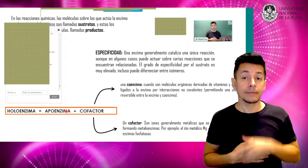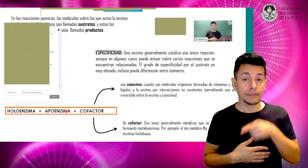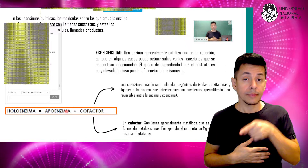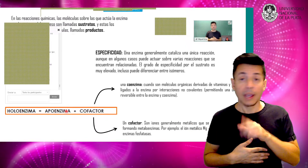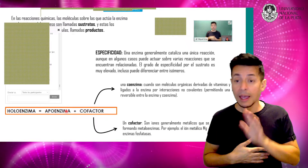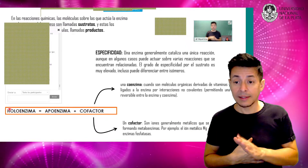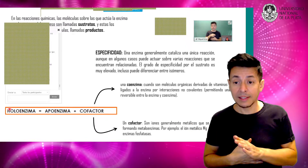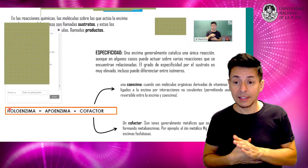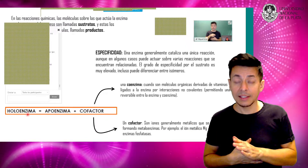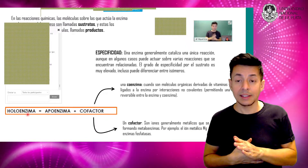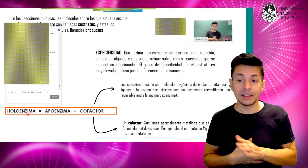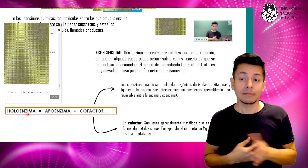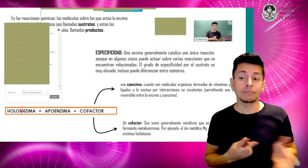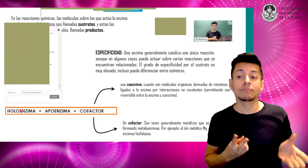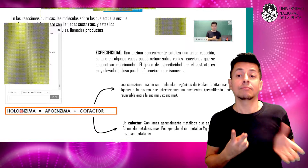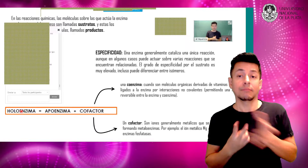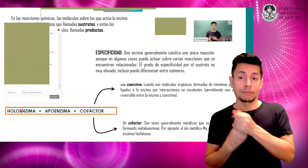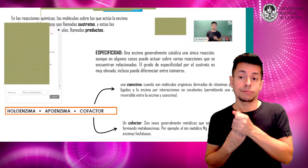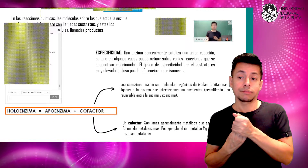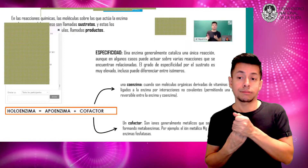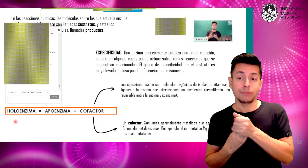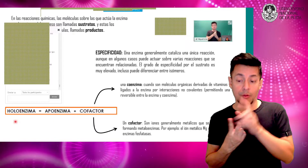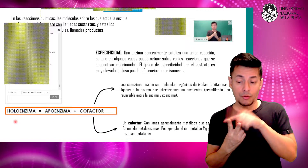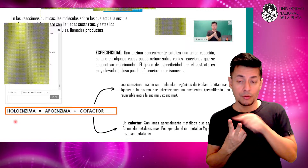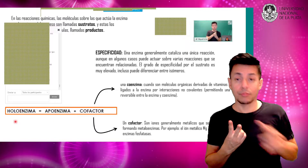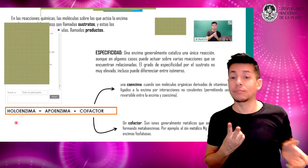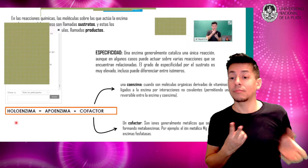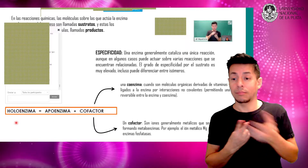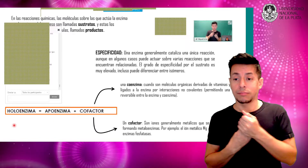ambos factores, se forma la holoenzima, ¿sí?